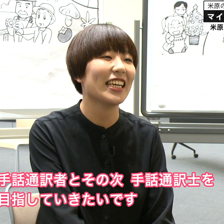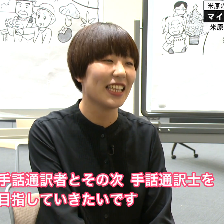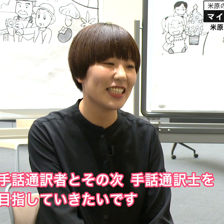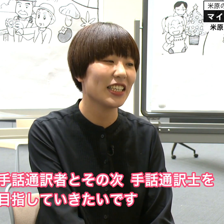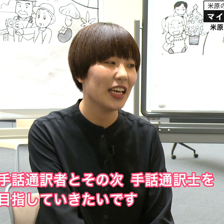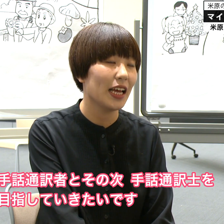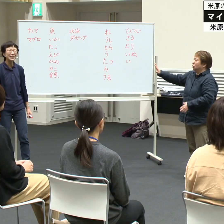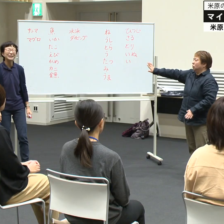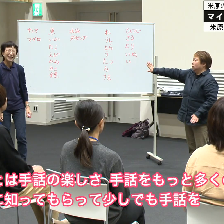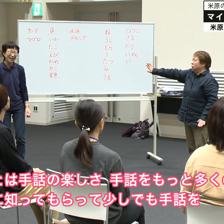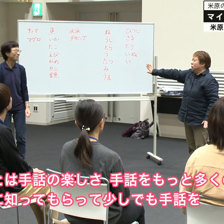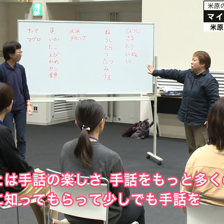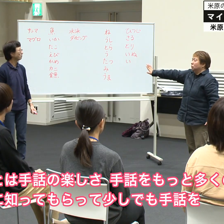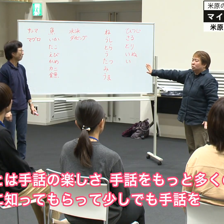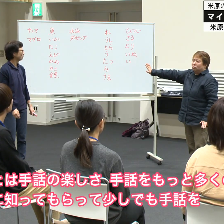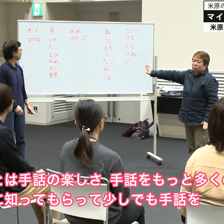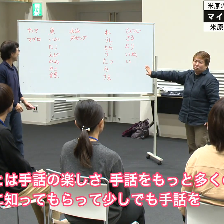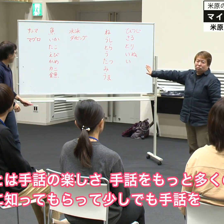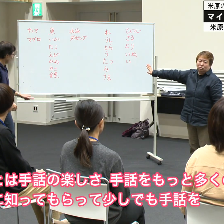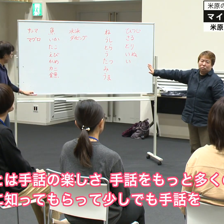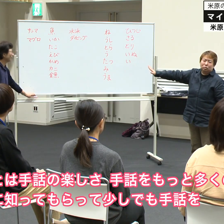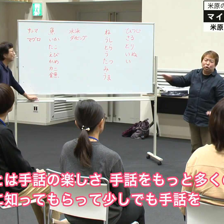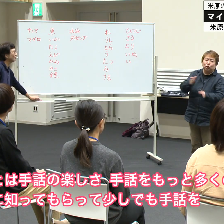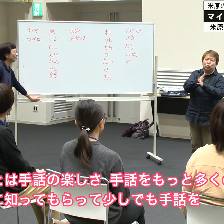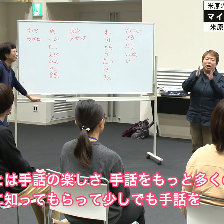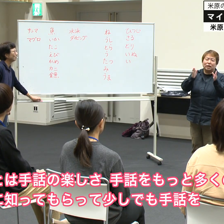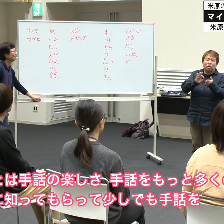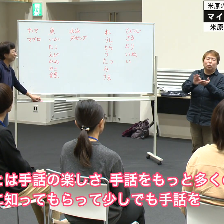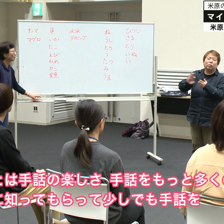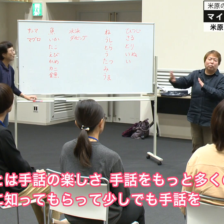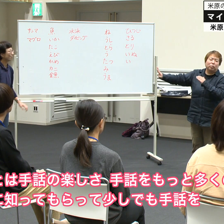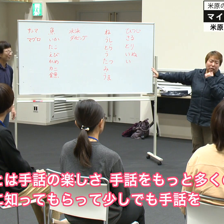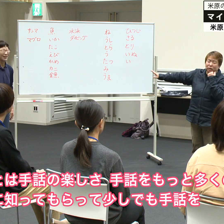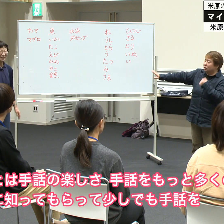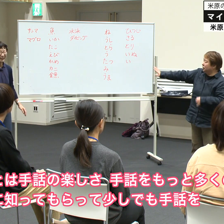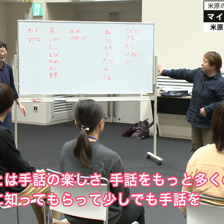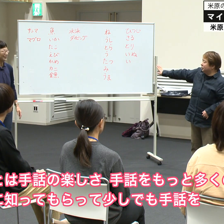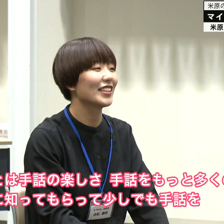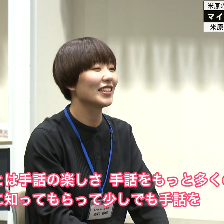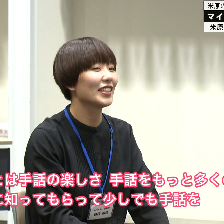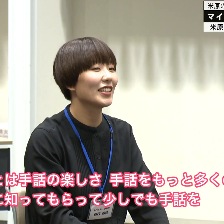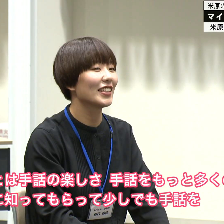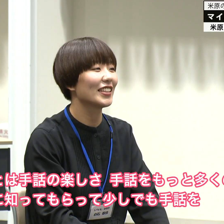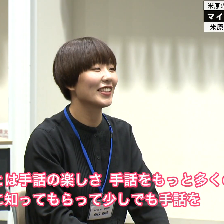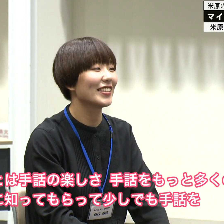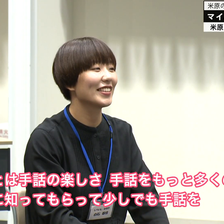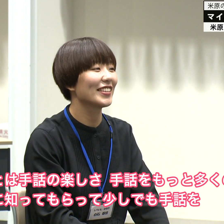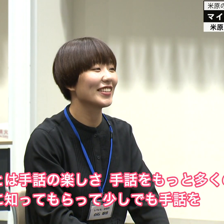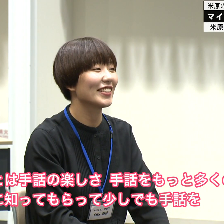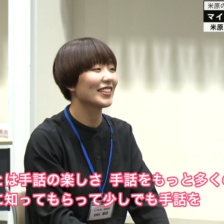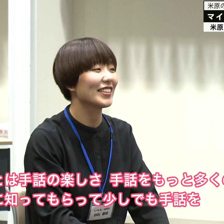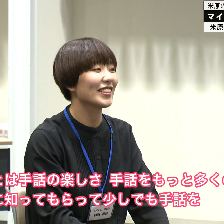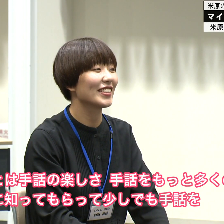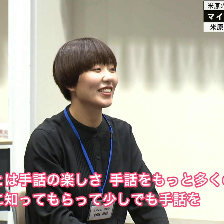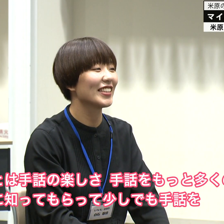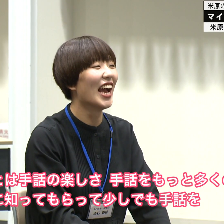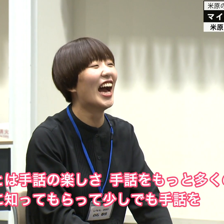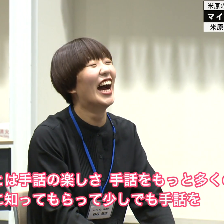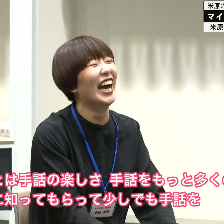いです。あとは手話の楽しさ、手話をもっと多くの人に知ってもらって、少し